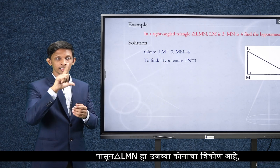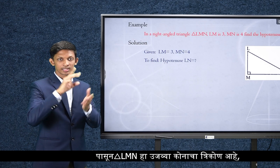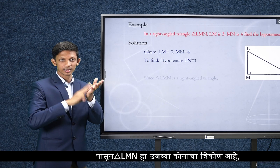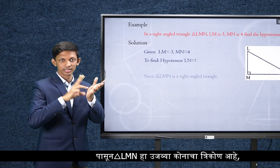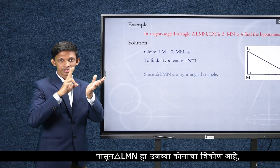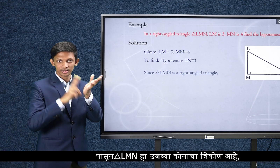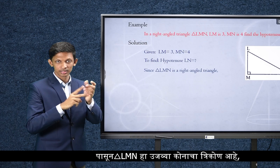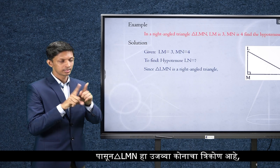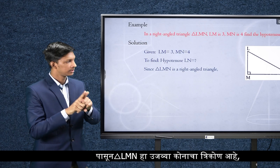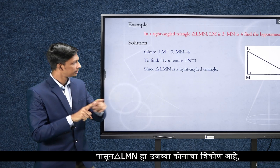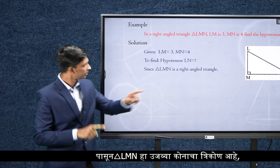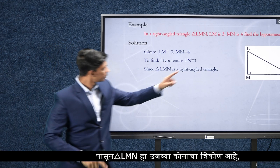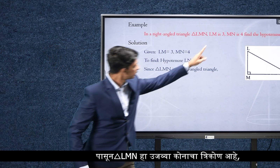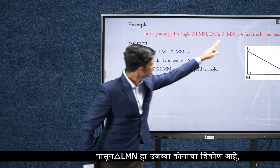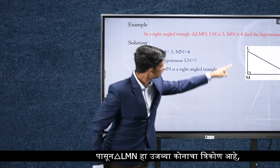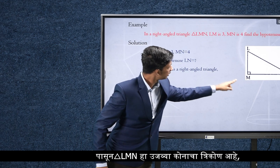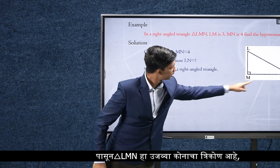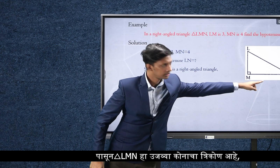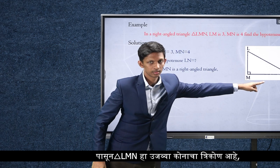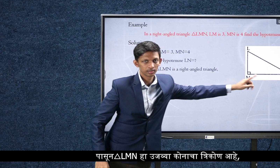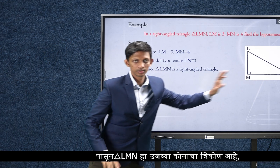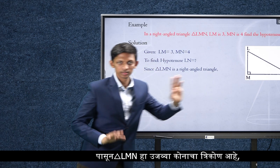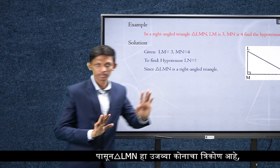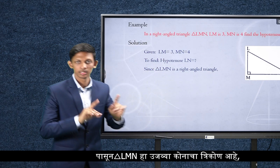पासून ट्रायंगल LMN हा उजव्या कोनाचा त्रिकोण आहे.